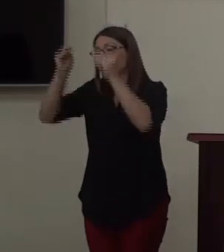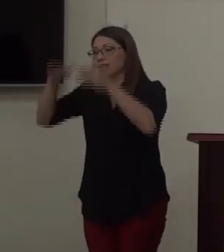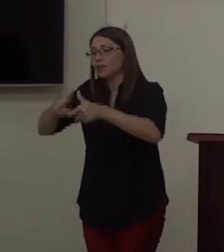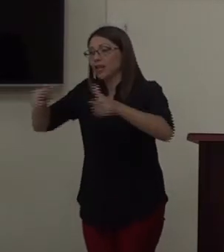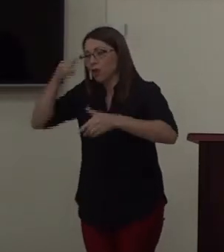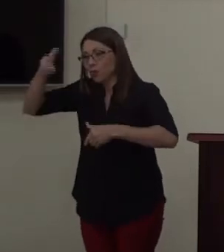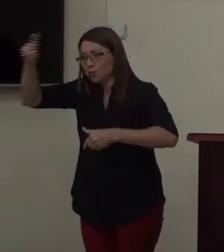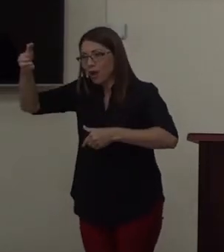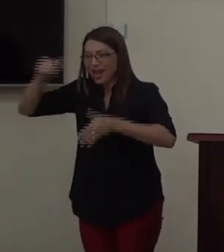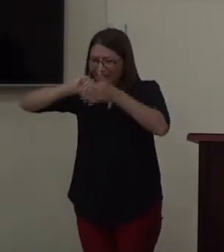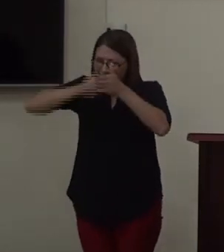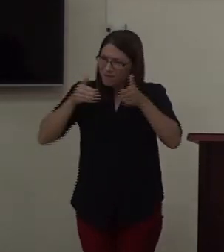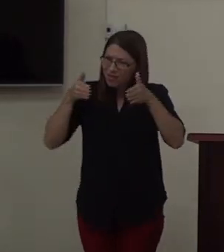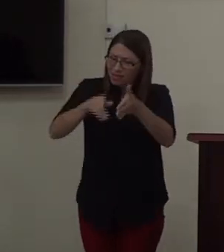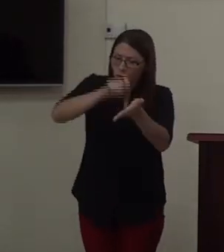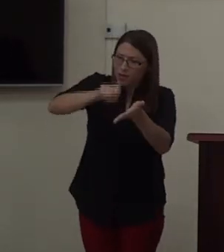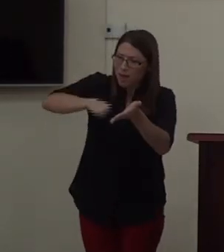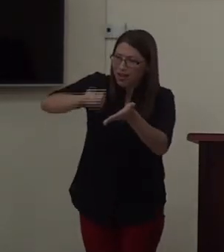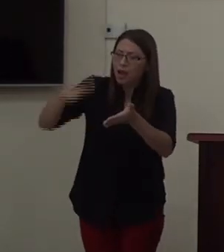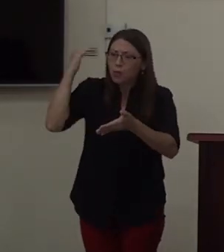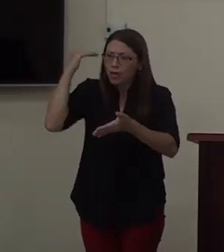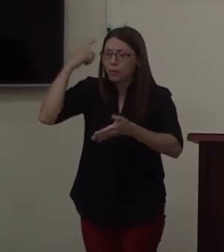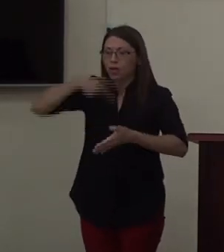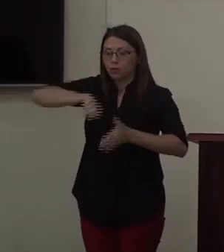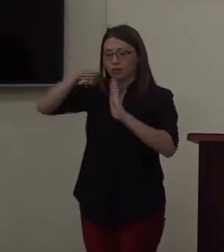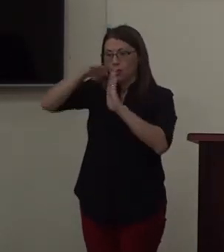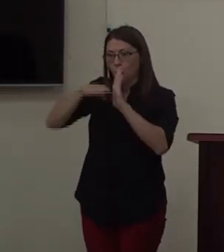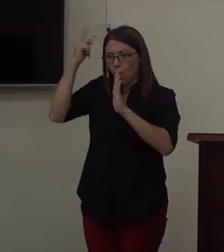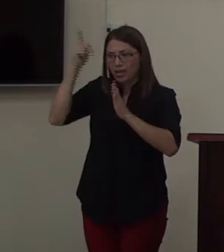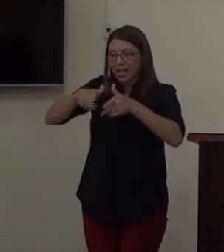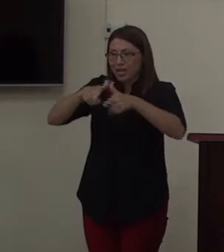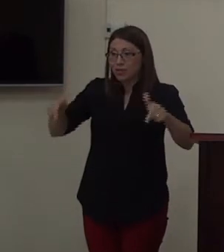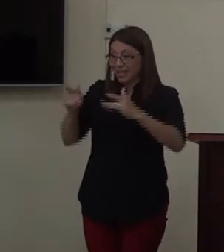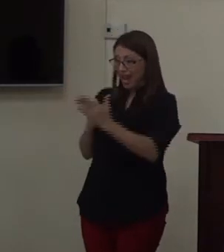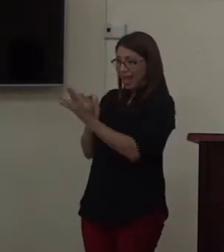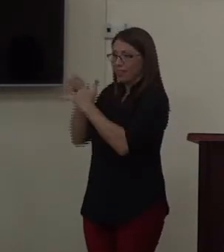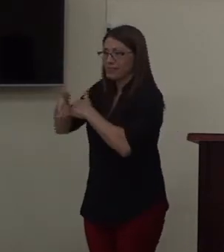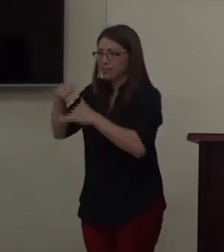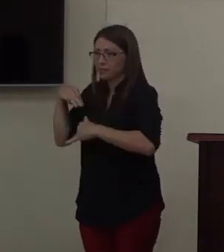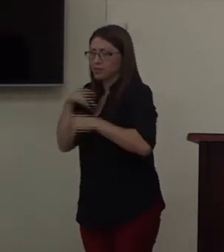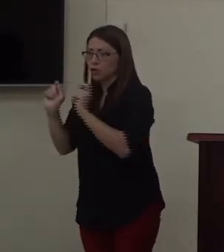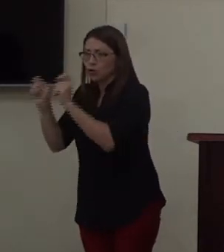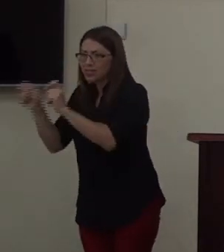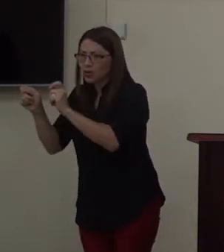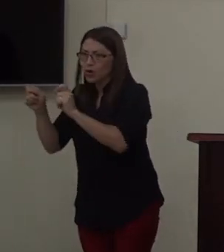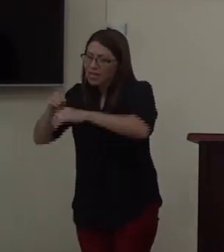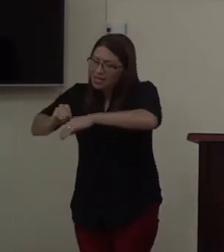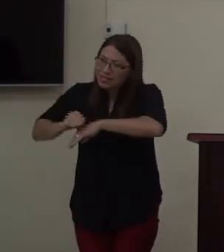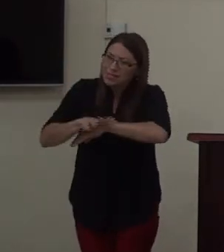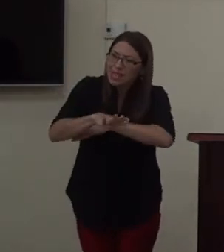y enfatizo aquí lo de primaria porque nuestra política lingüística vía Ministerio de Educación básicamente incide en educación